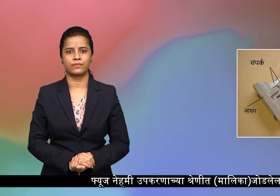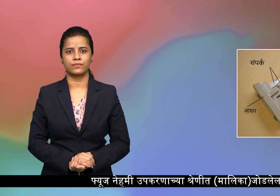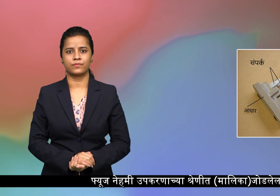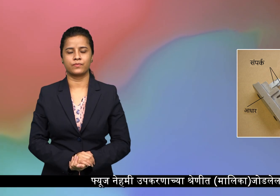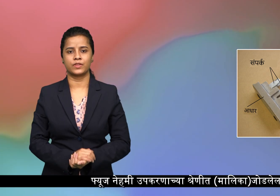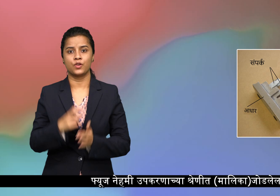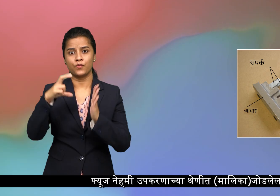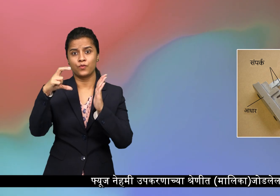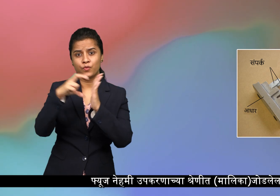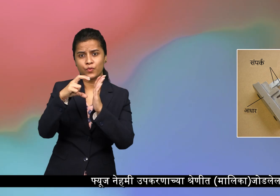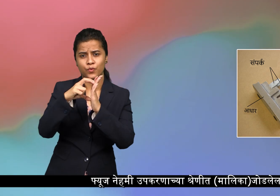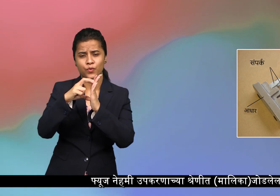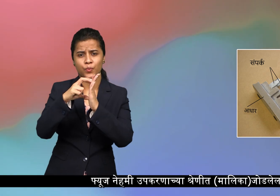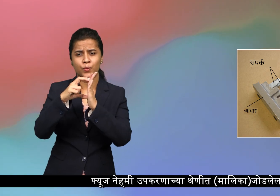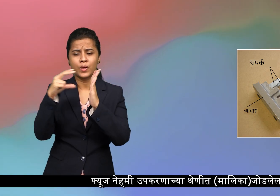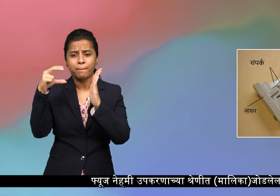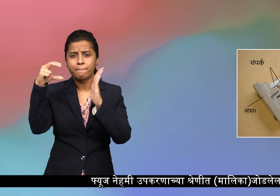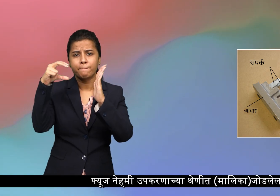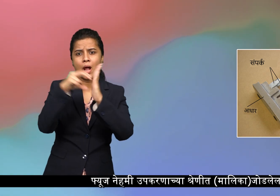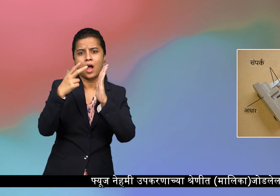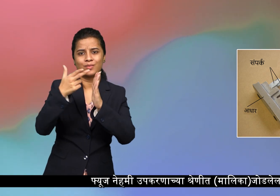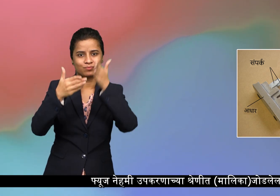फ्यूज नेहमी उपकरणाच्या श्रेणीत सिरीज जोडलेला असतो.